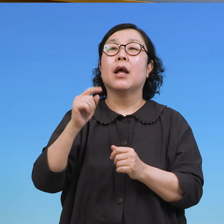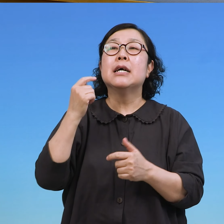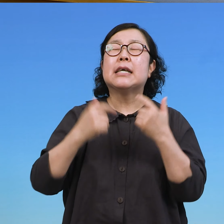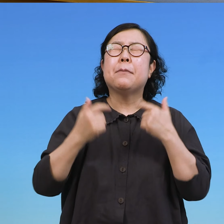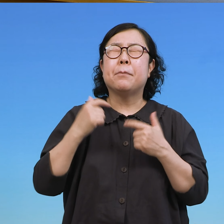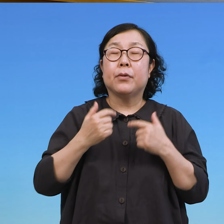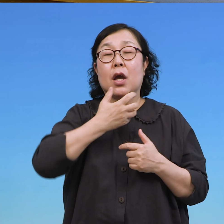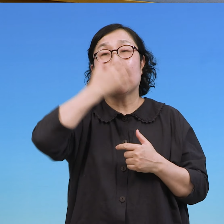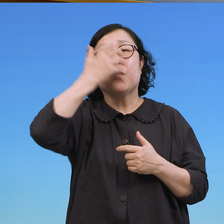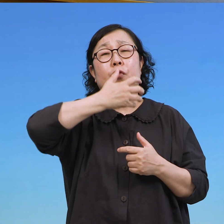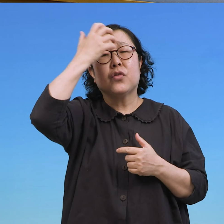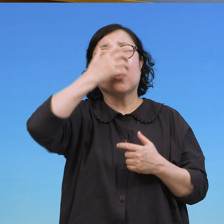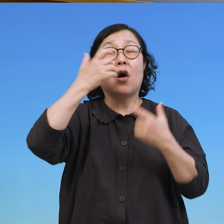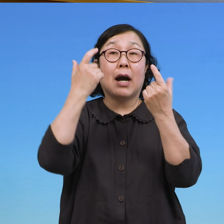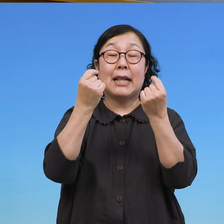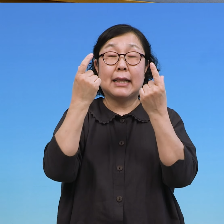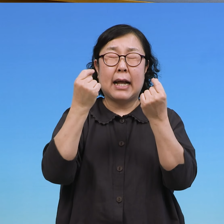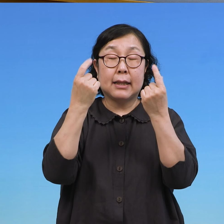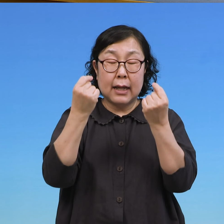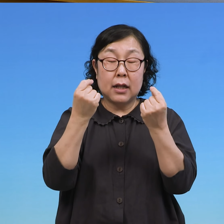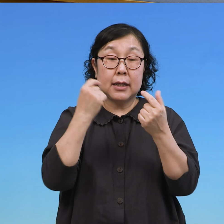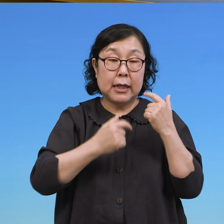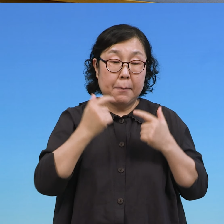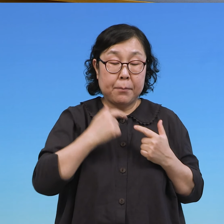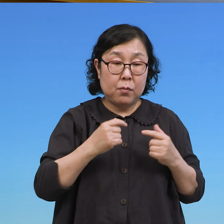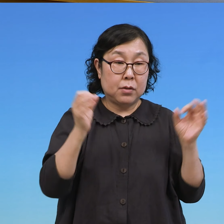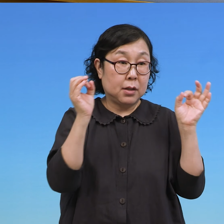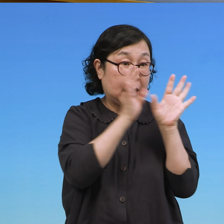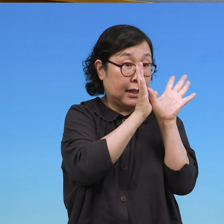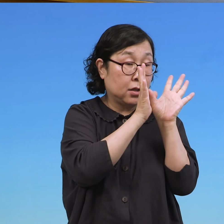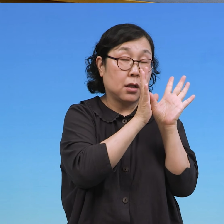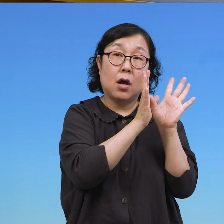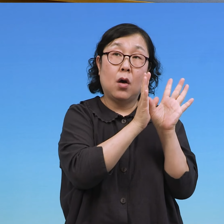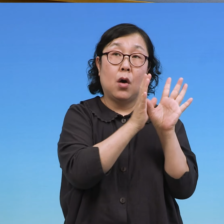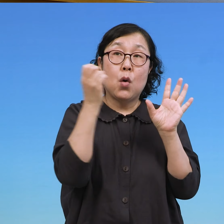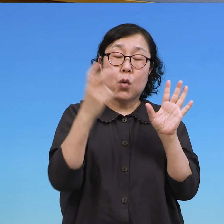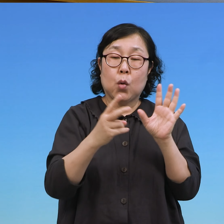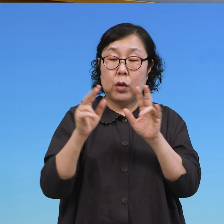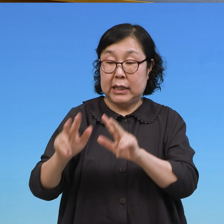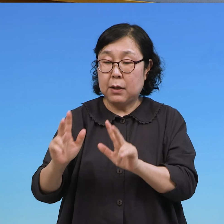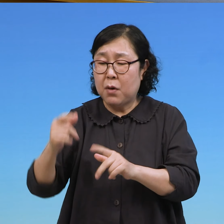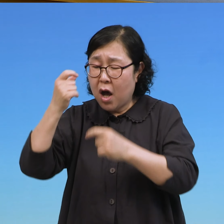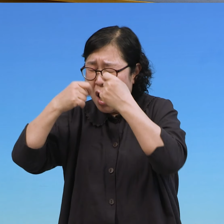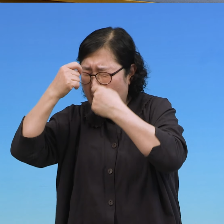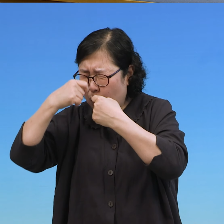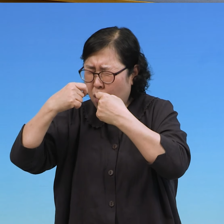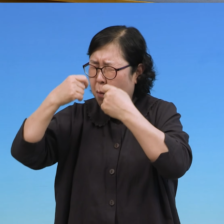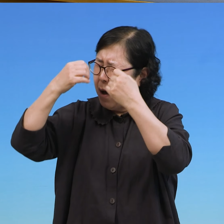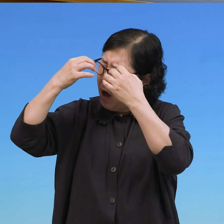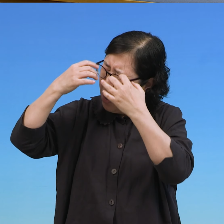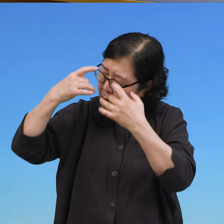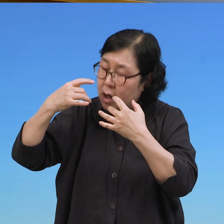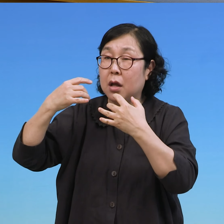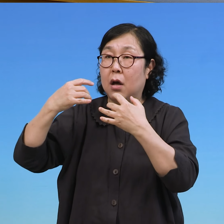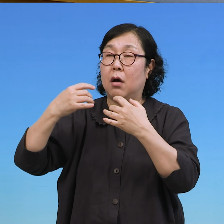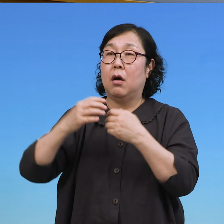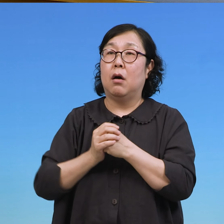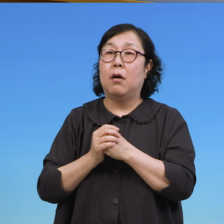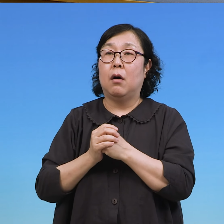그렇게 풍성하게 꿈꾸는 것 같았도다, 그렇게 누렸던 기쁨은 온데간데 없고 지금 울어야 돼요. 슬퍼야 되는